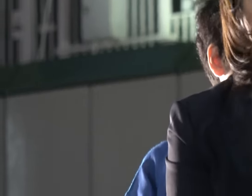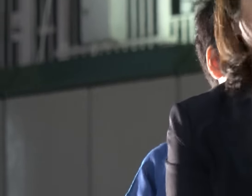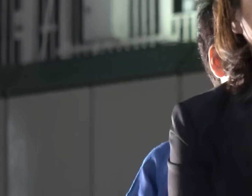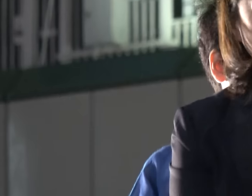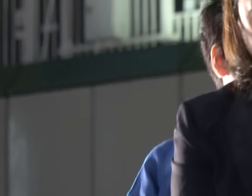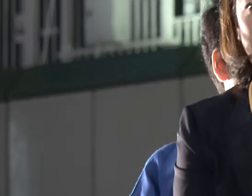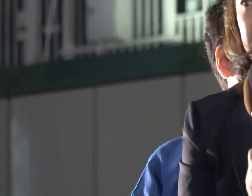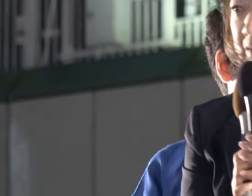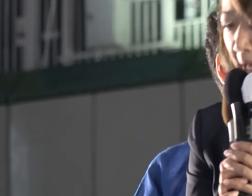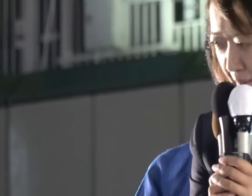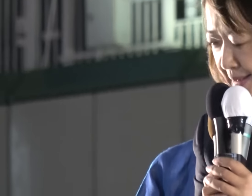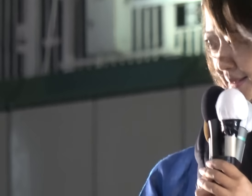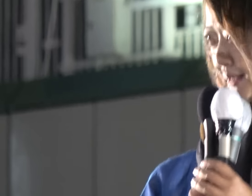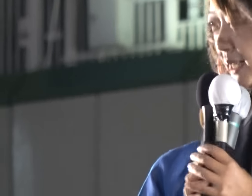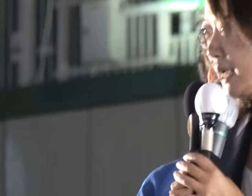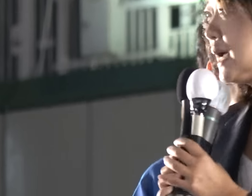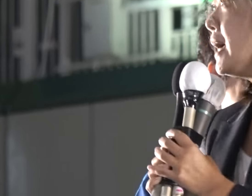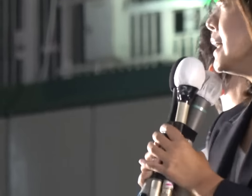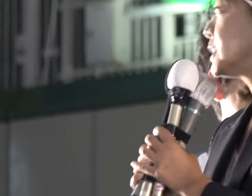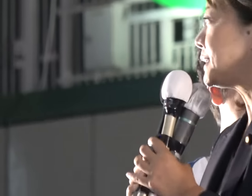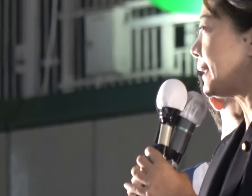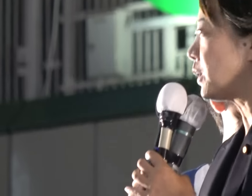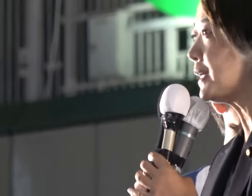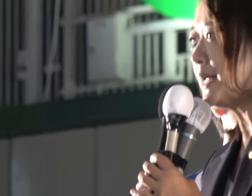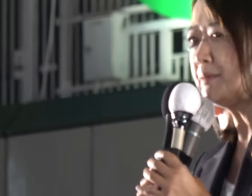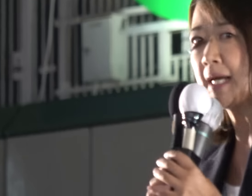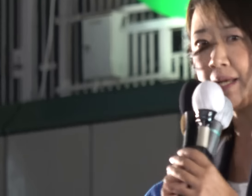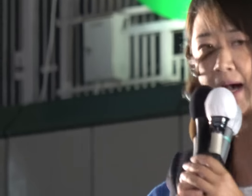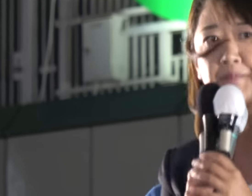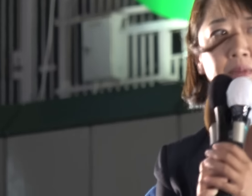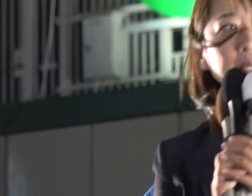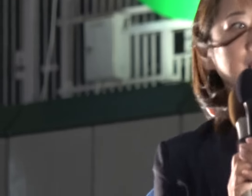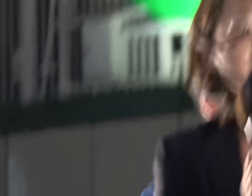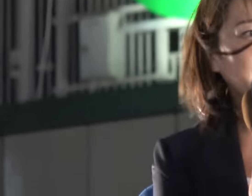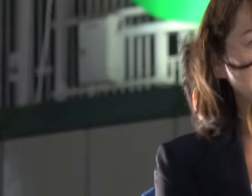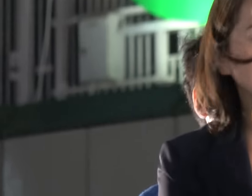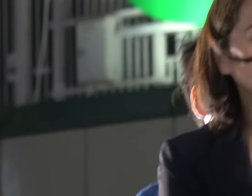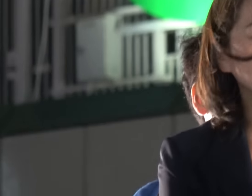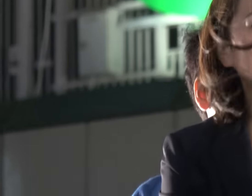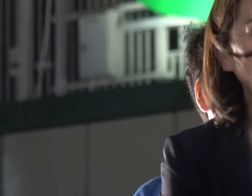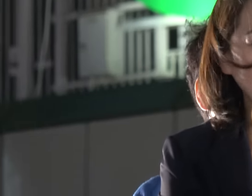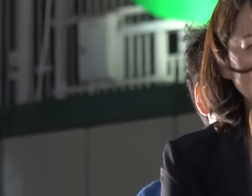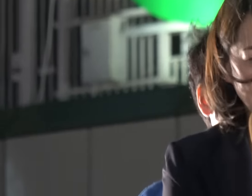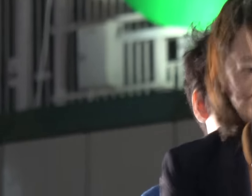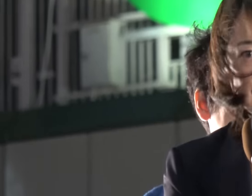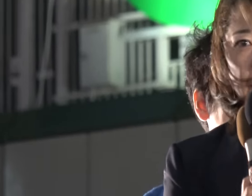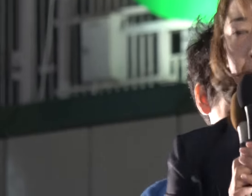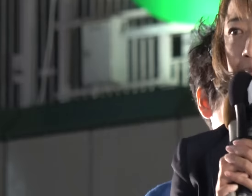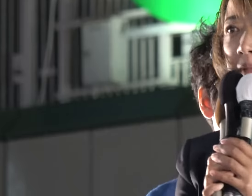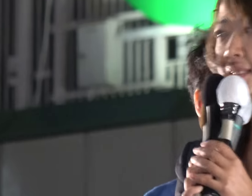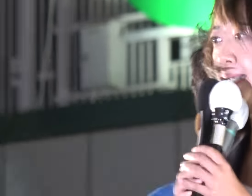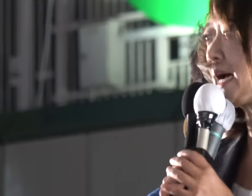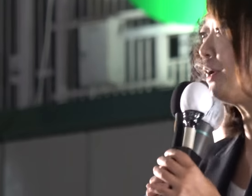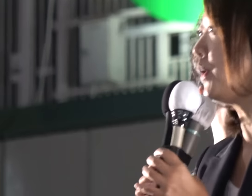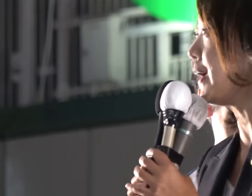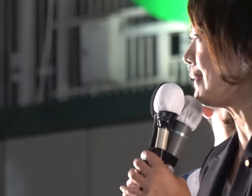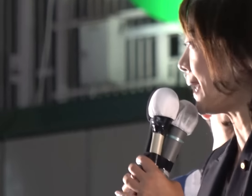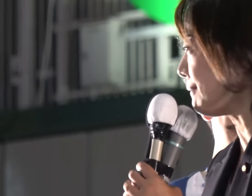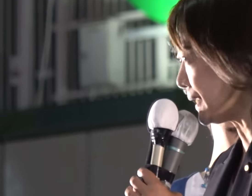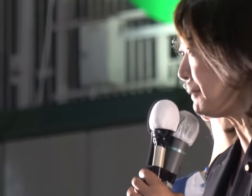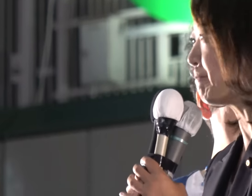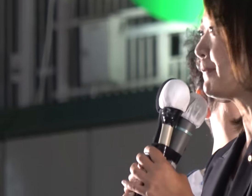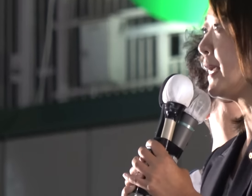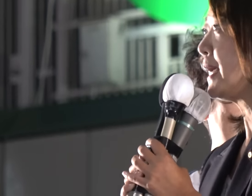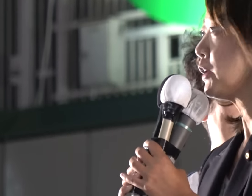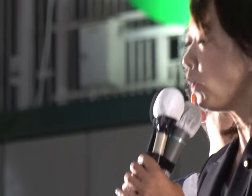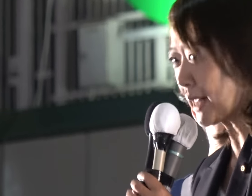心から期待をするものでございます。そして国外に向けては非核都市宣言をされました。世界の